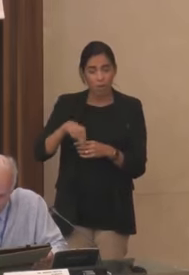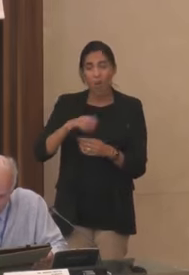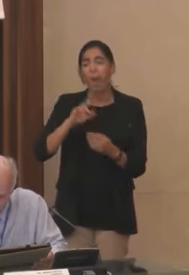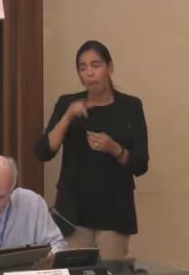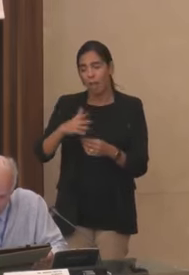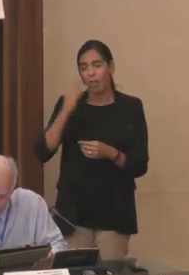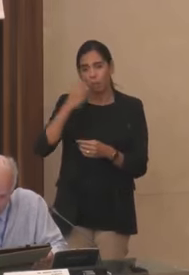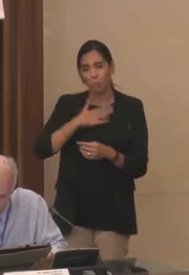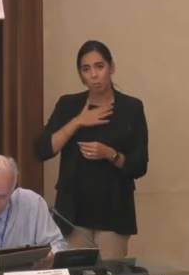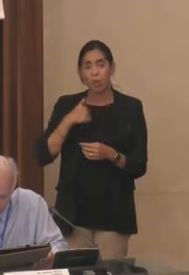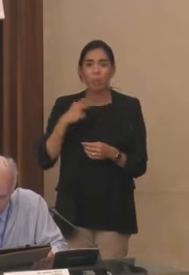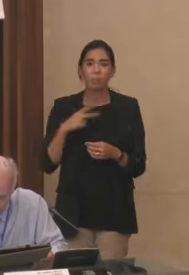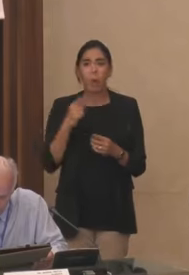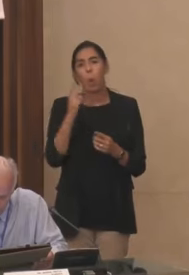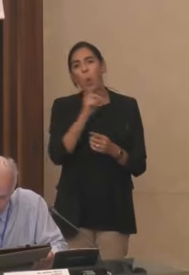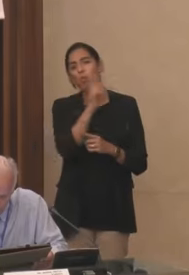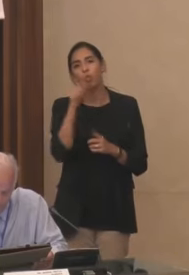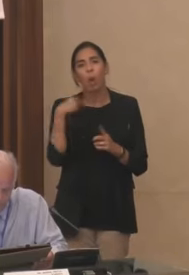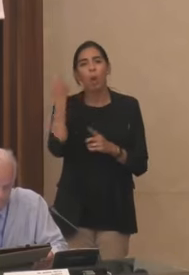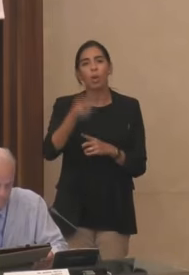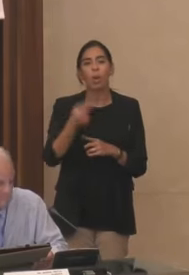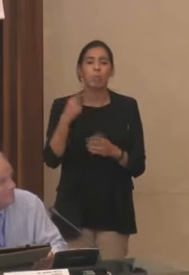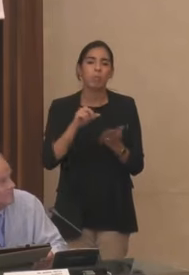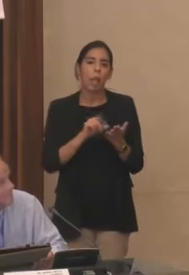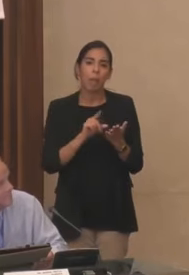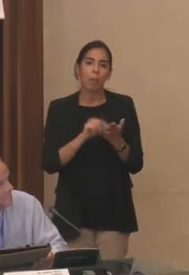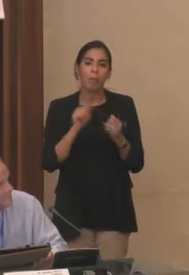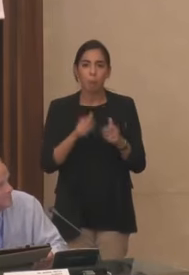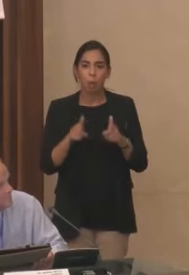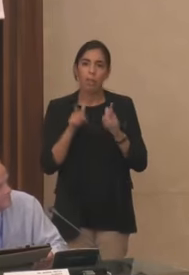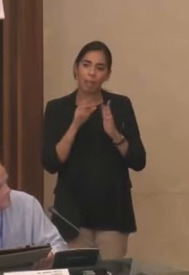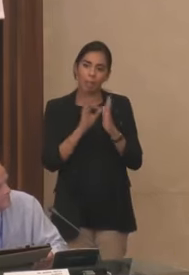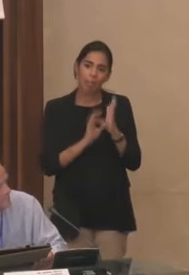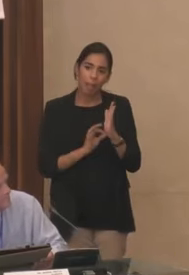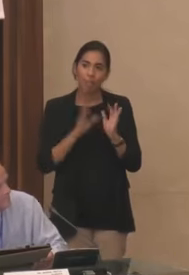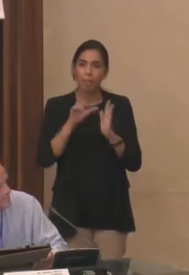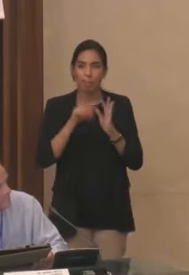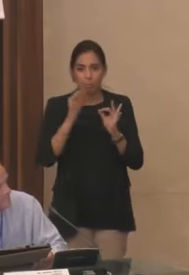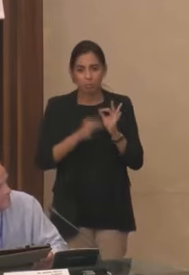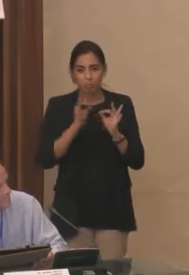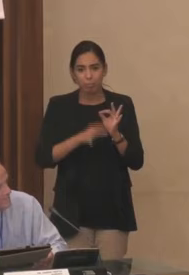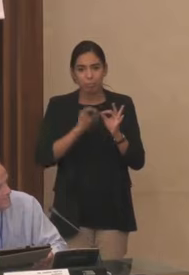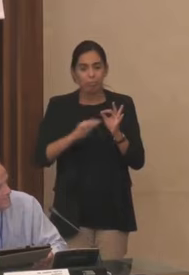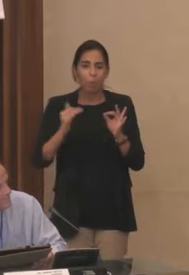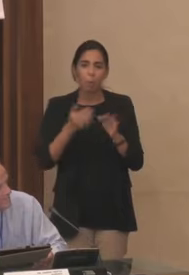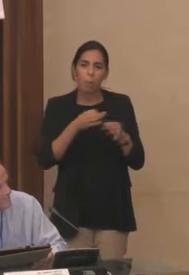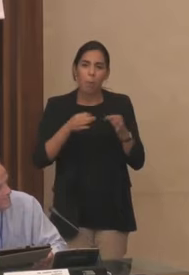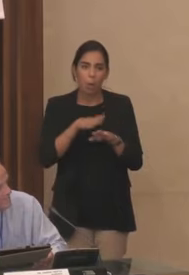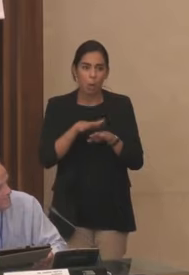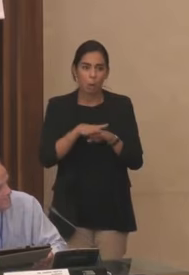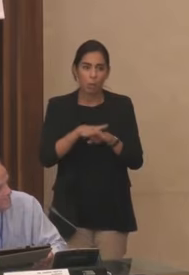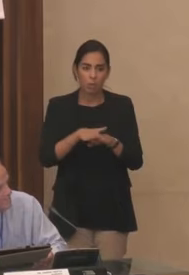questa mentalità, queste applicazioni che potranno darci i dati reali, in tempo reale, di tutte le varie molecole usate,